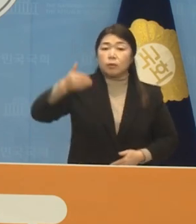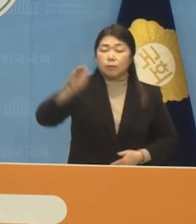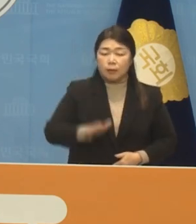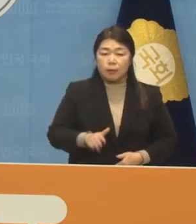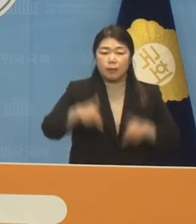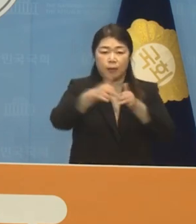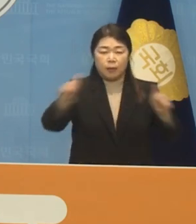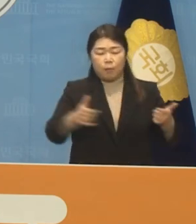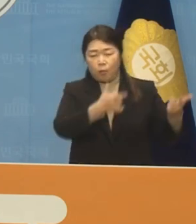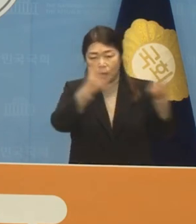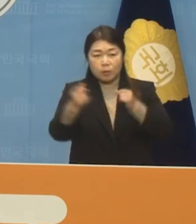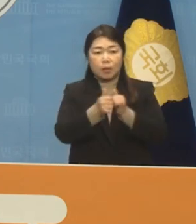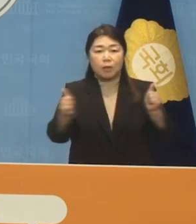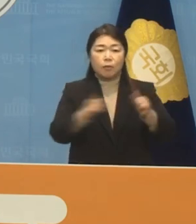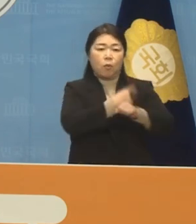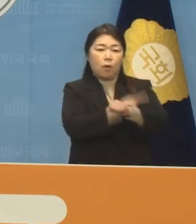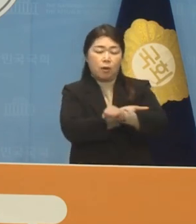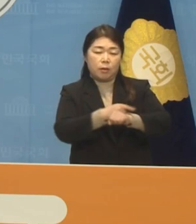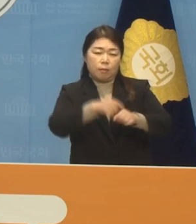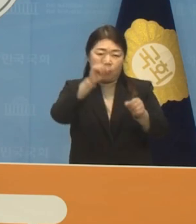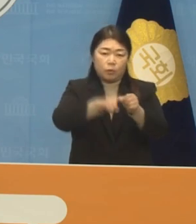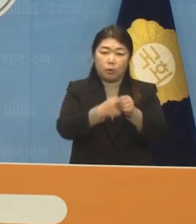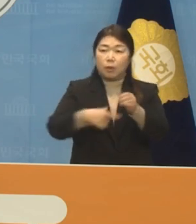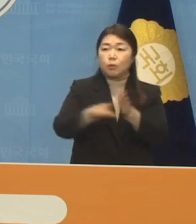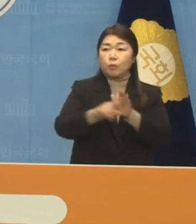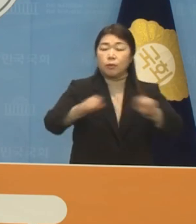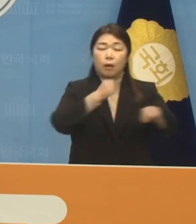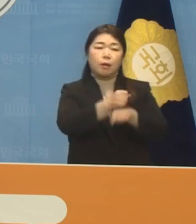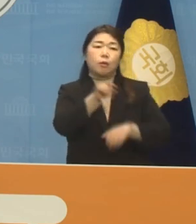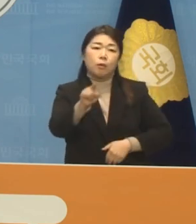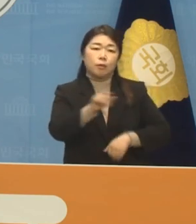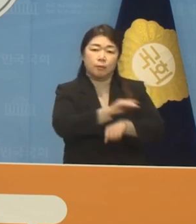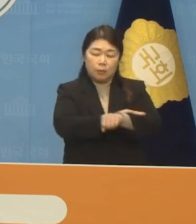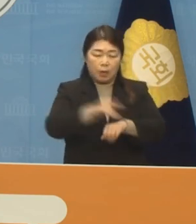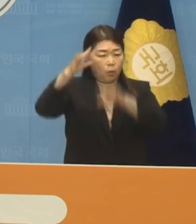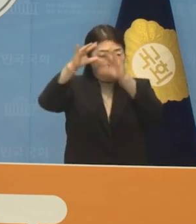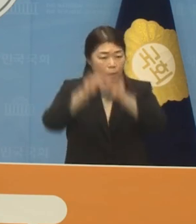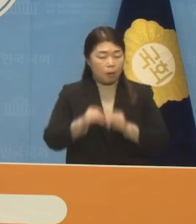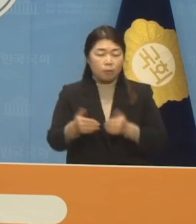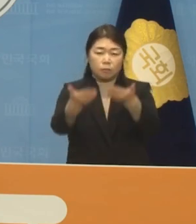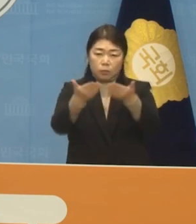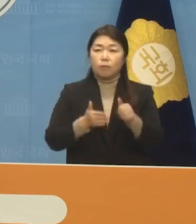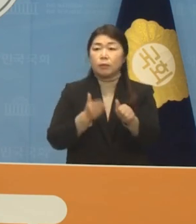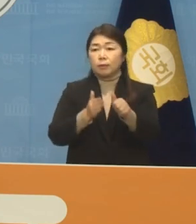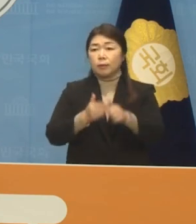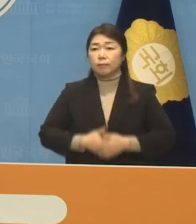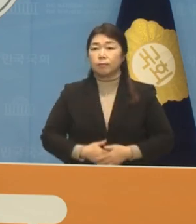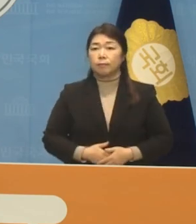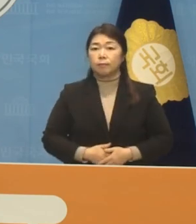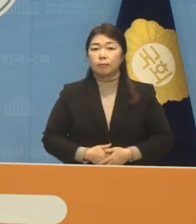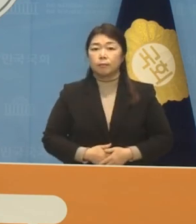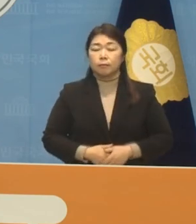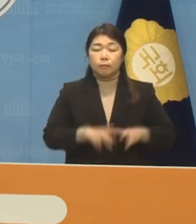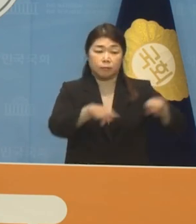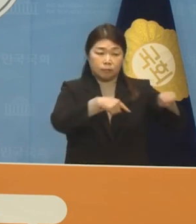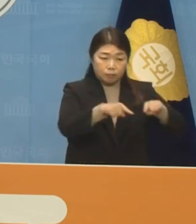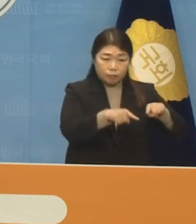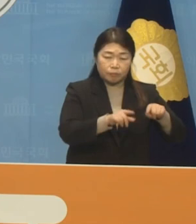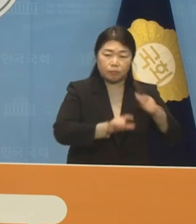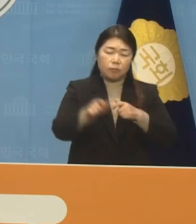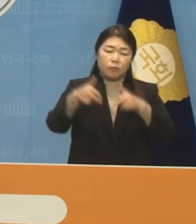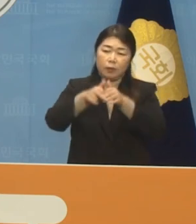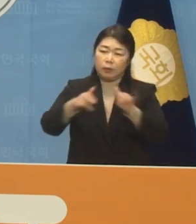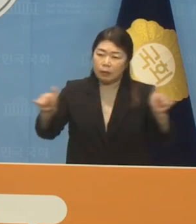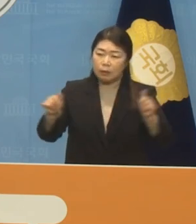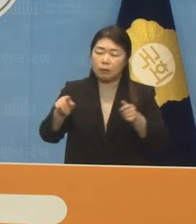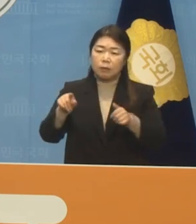모든 시민의 권리를 향한 행동이라는 점을 시민 여러분께서 널리 공감해 주시기 바랍니다. 무엇보다 우리 정치가 더 이상